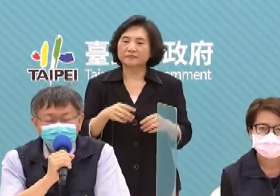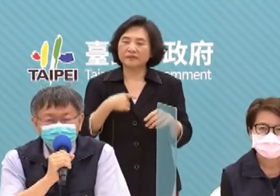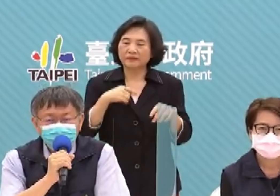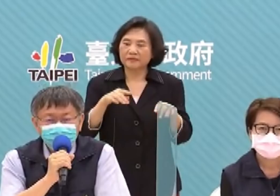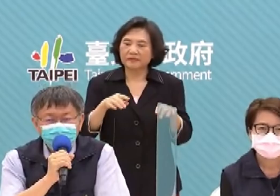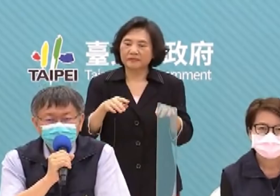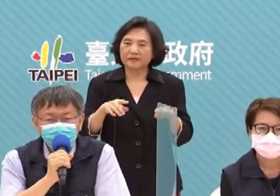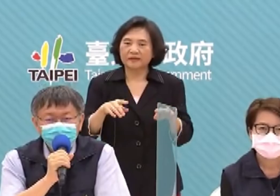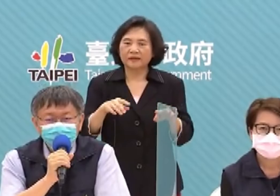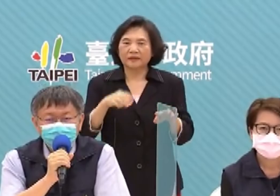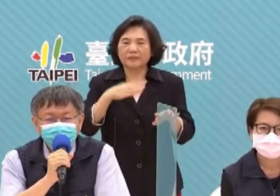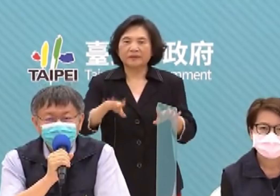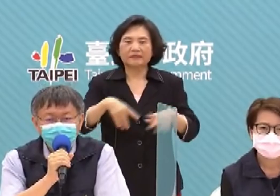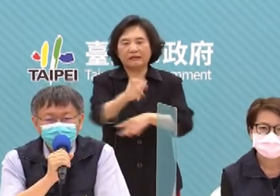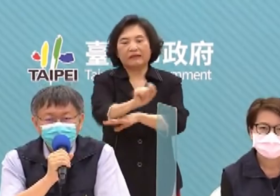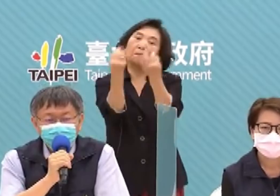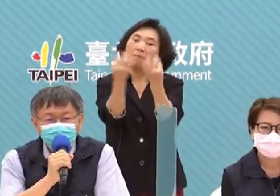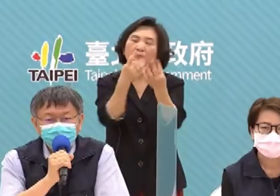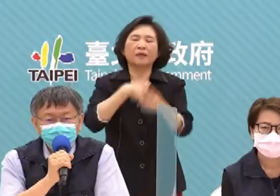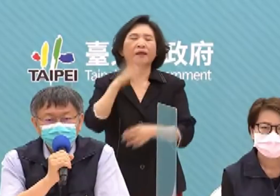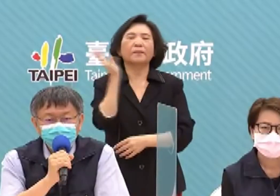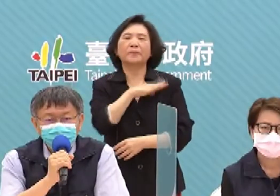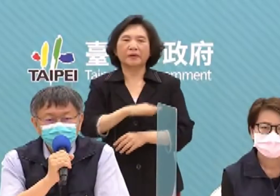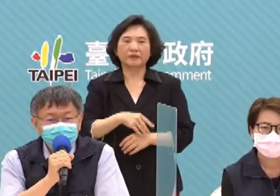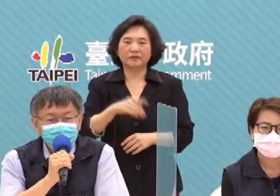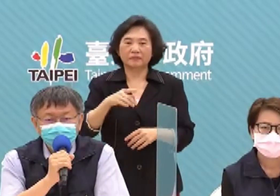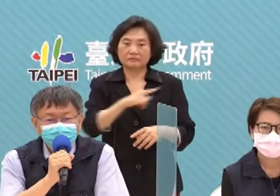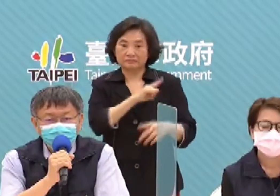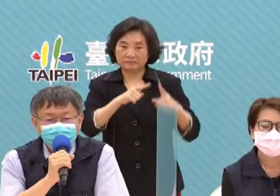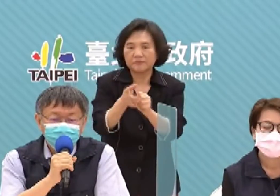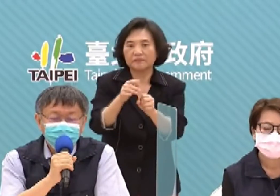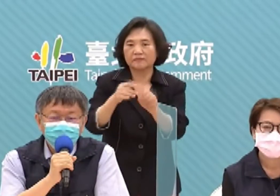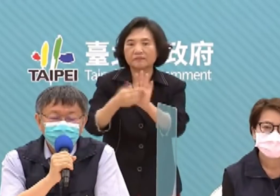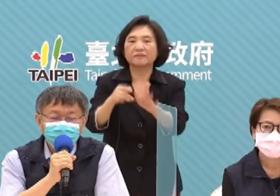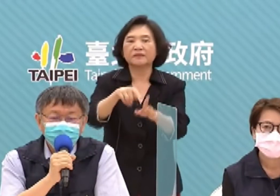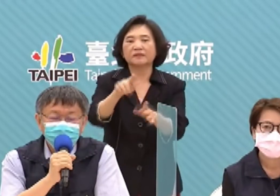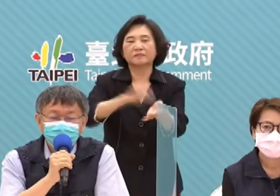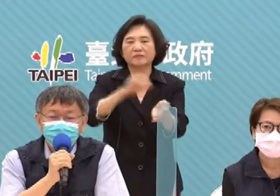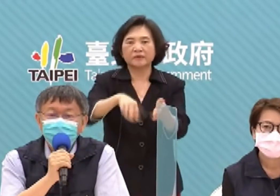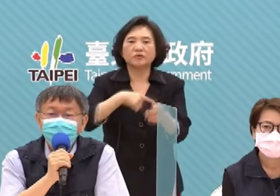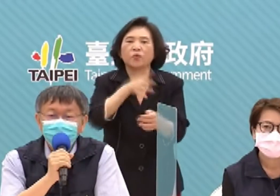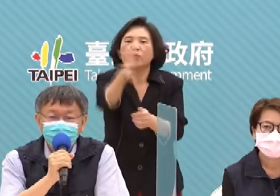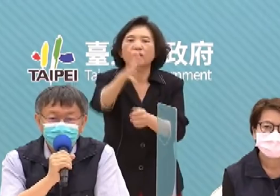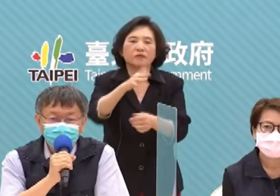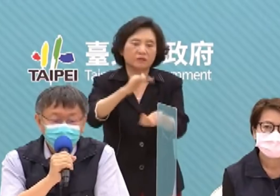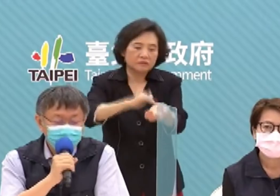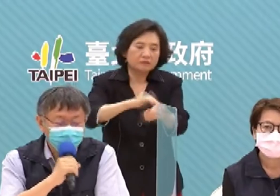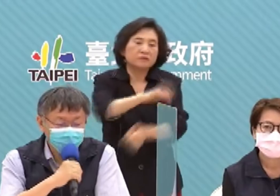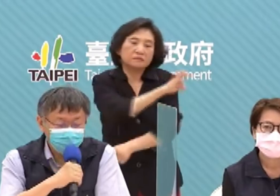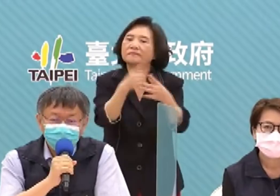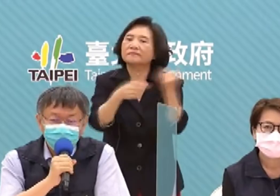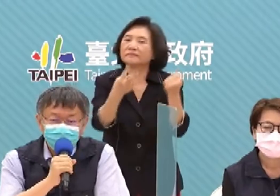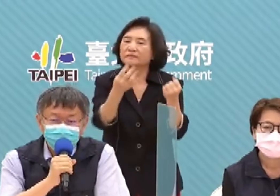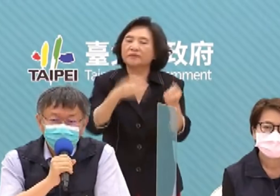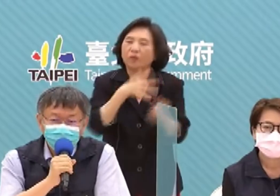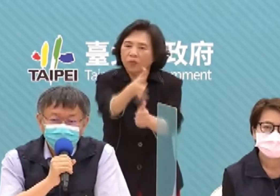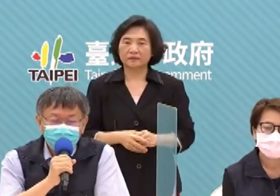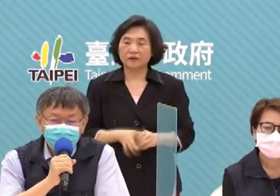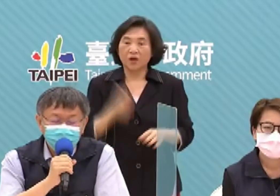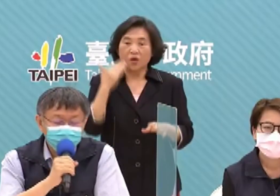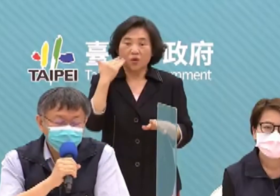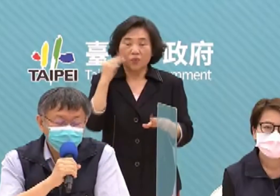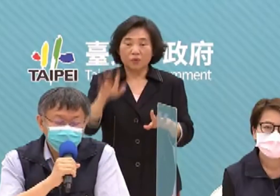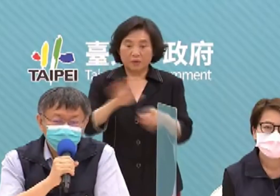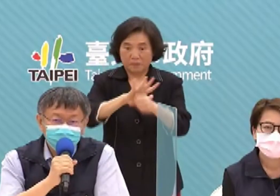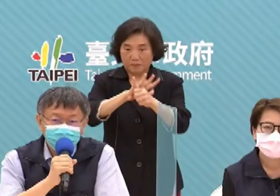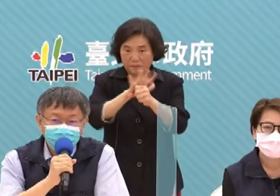哦，我觉得不要在办公室看数字，下到第一线，实际到病房，你就问那些护理师说现在里面装多少人。如果我们现在防